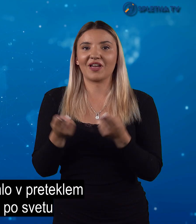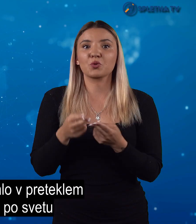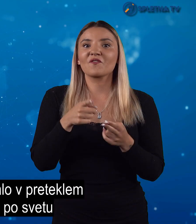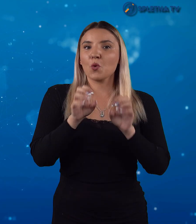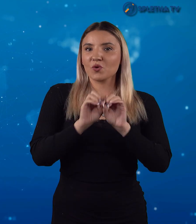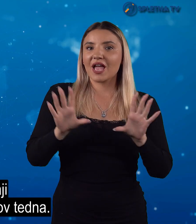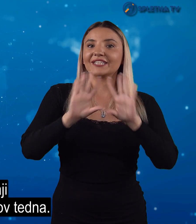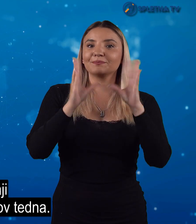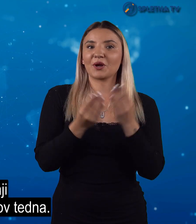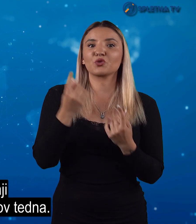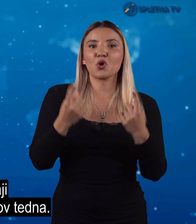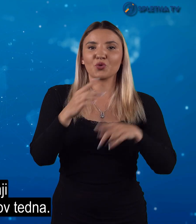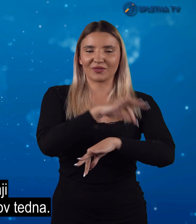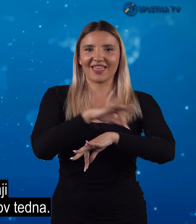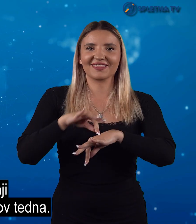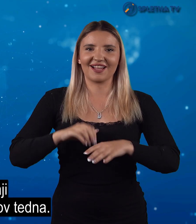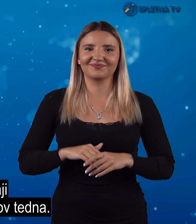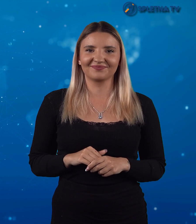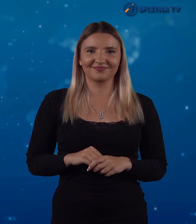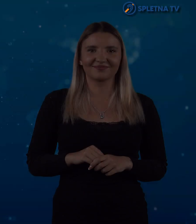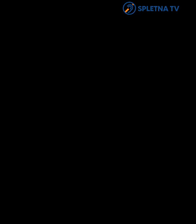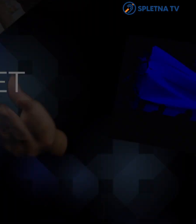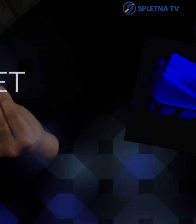svetu v oddaji Splet dogodkov tedna.